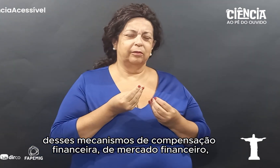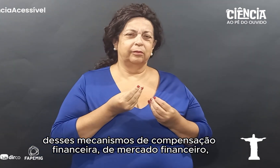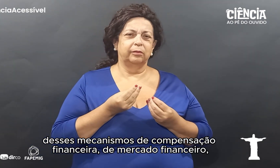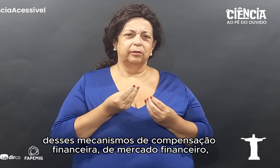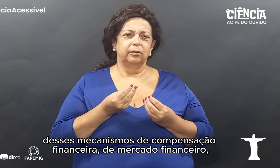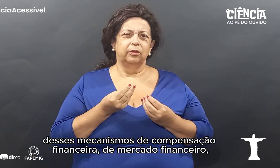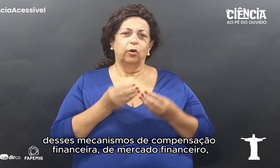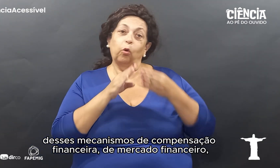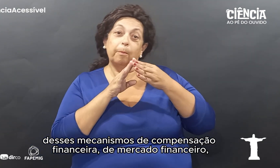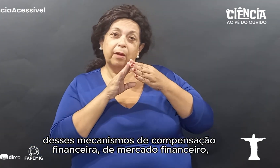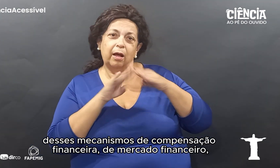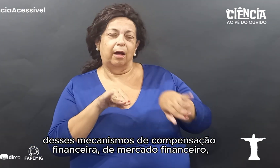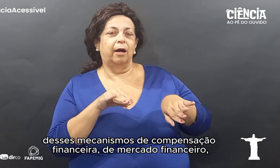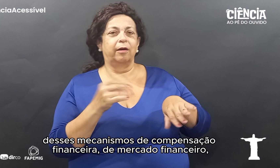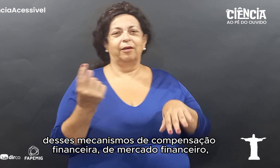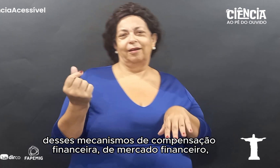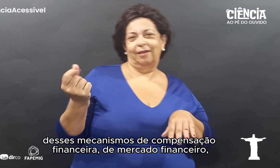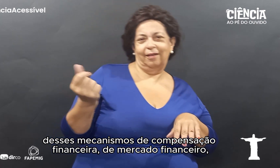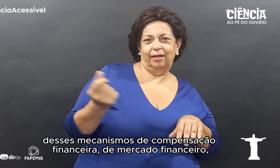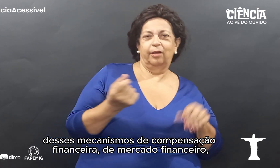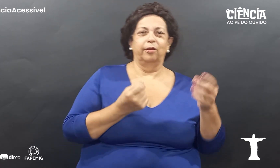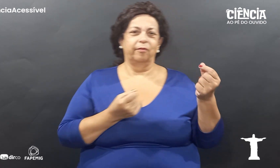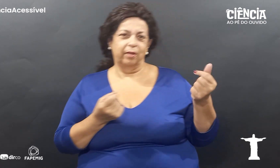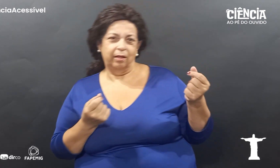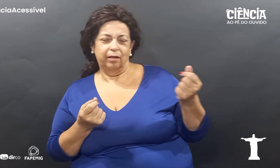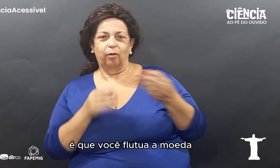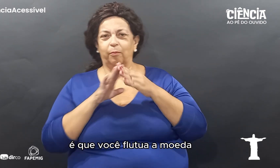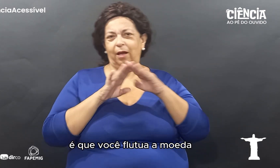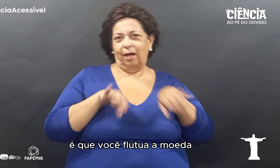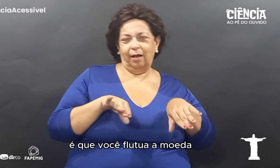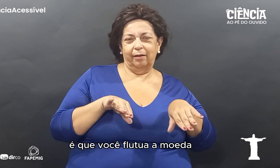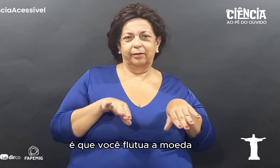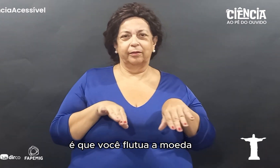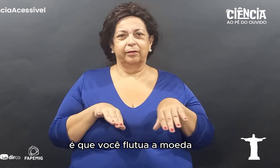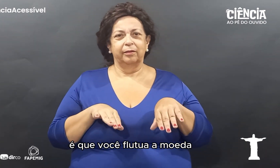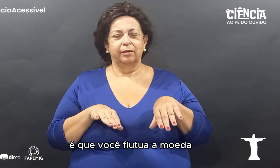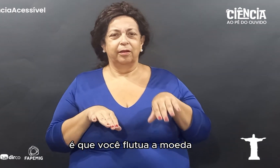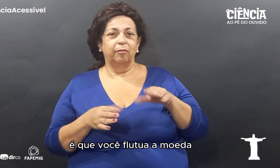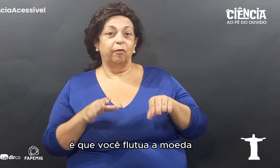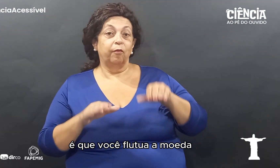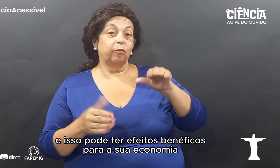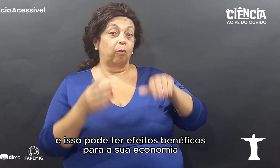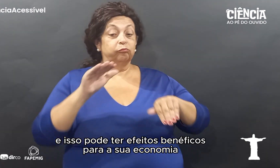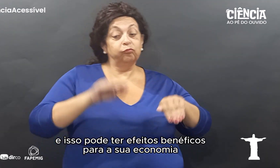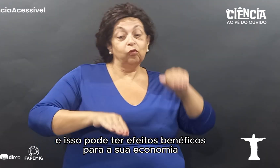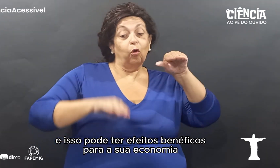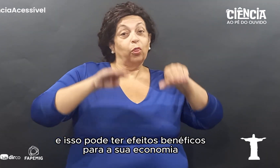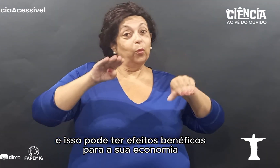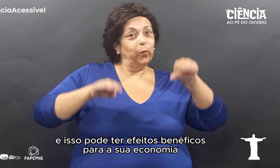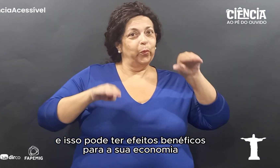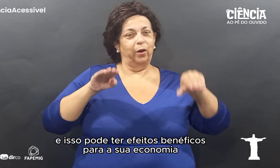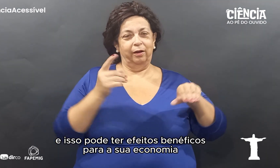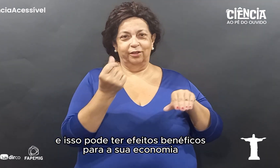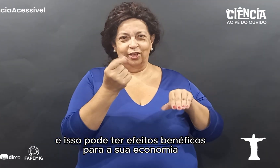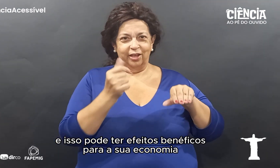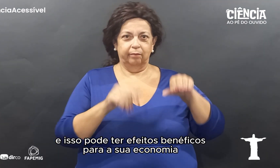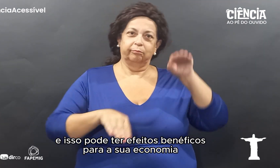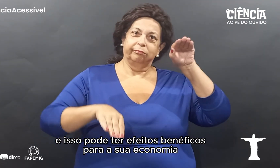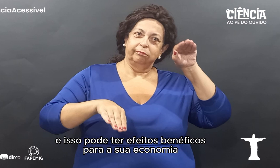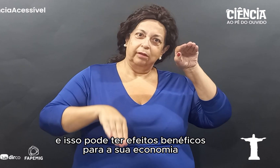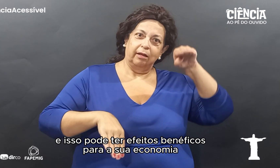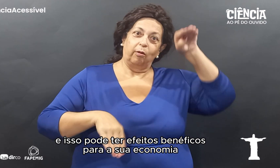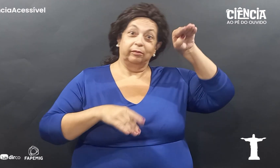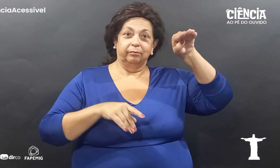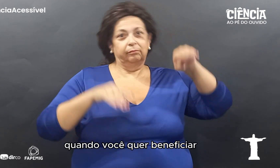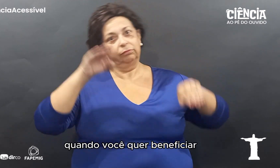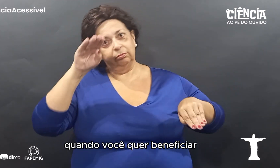mecanismos de compensação financeira, de mercado financeiro, que você flutua a moeda e isso pode ter efeitos benéficos para a